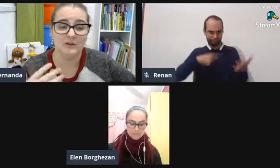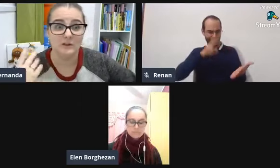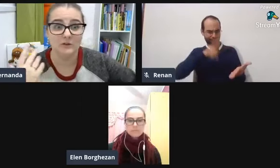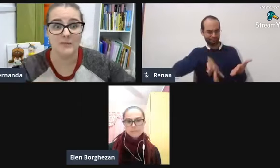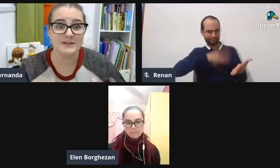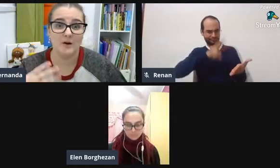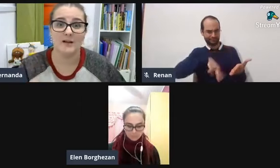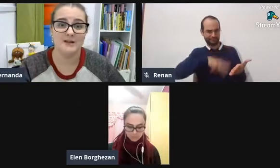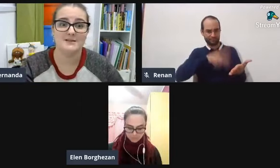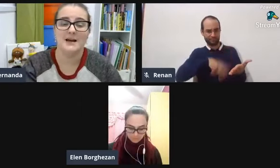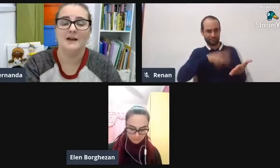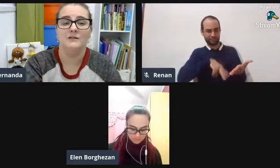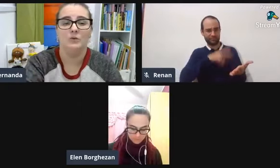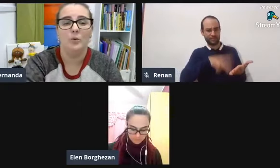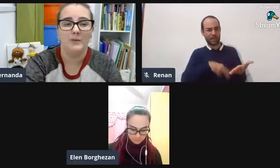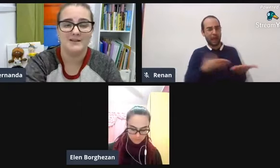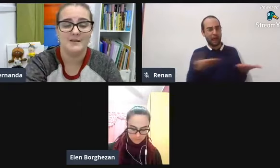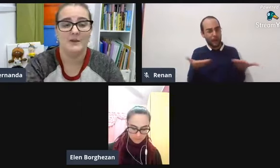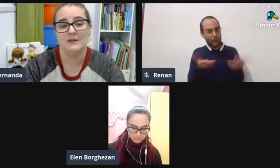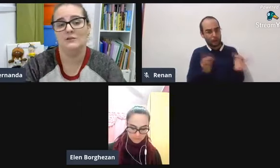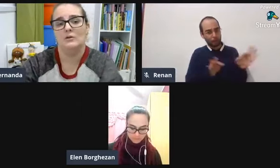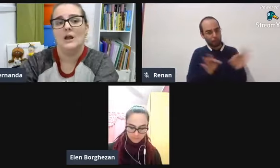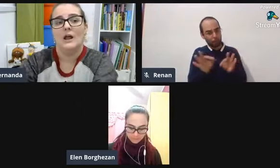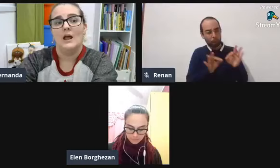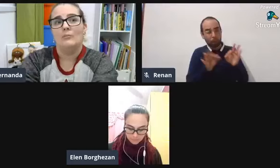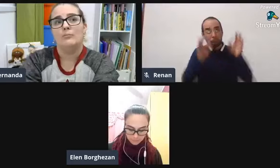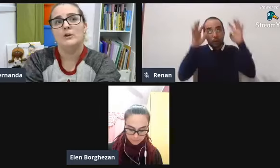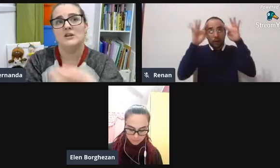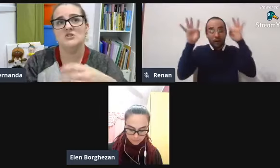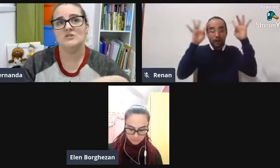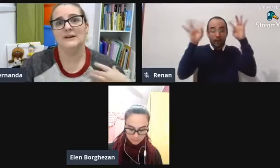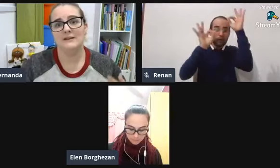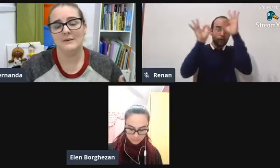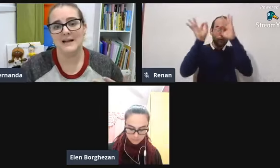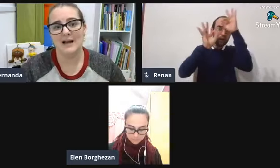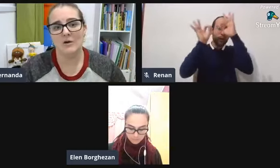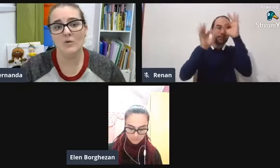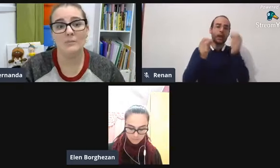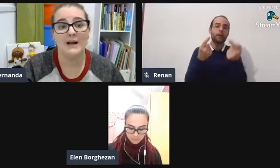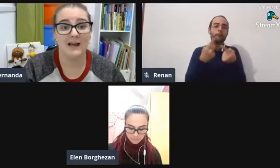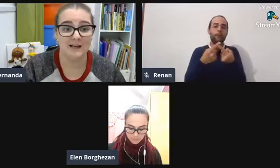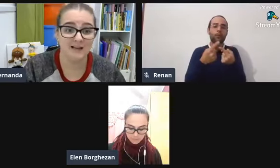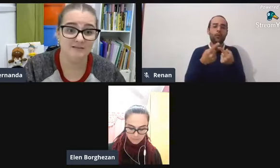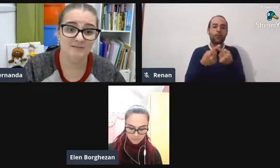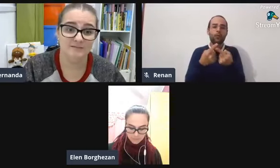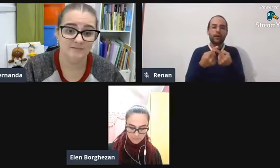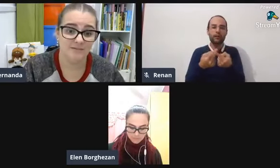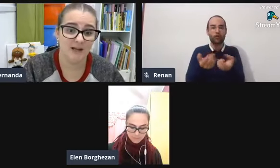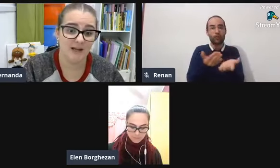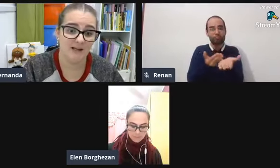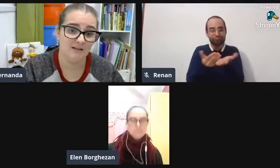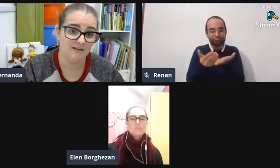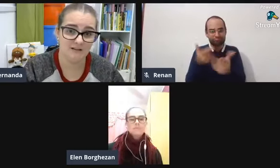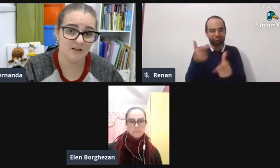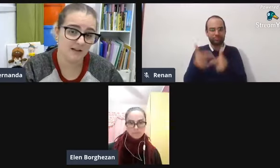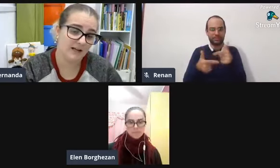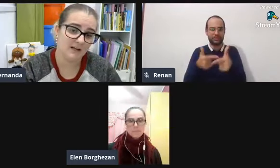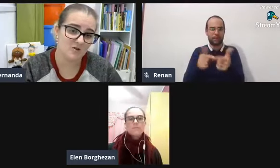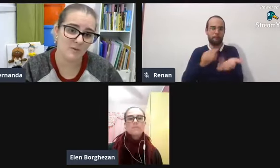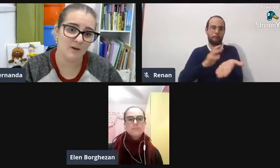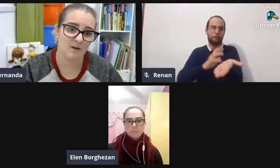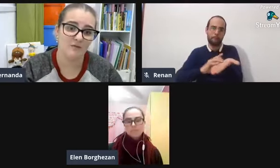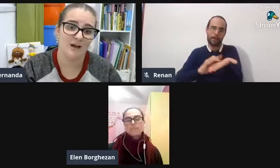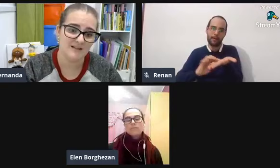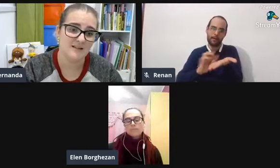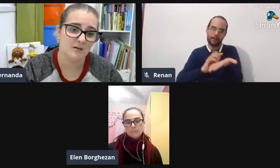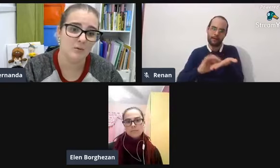né? Estou tentando começar a organizar o pensamento, porque a gente vai trabalhar com o Braille, né? Na